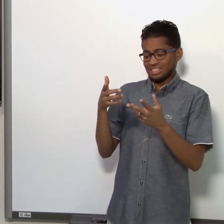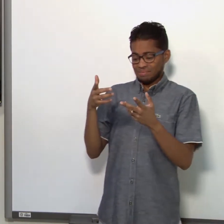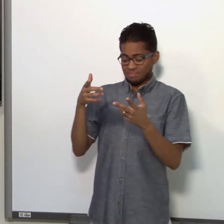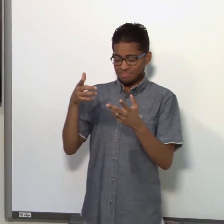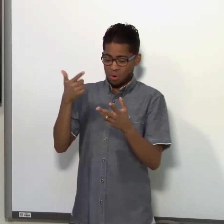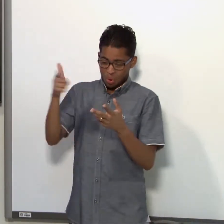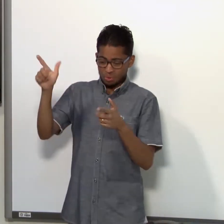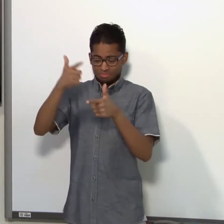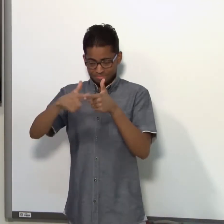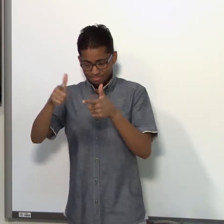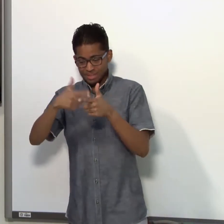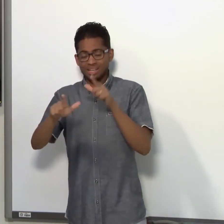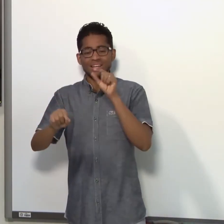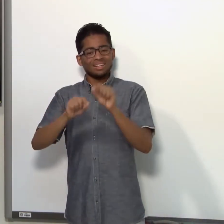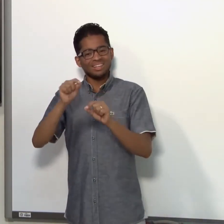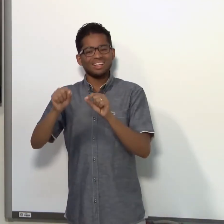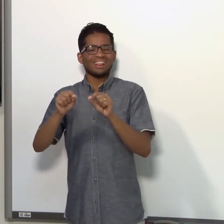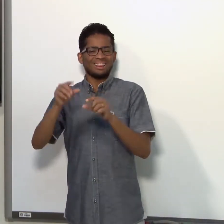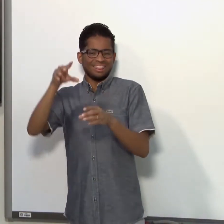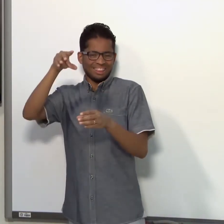Um outro ponto, um outro problema.